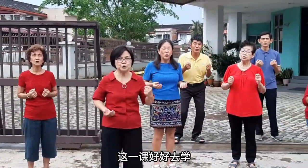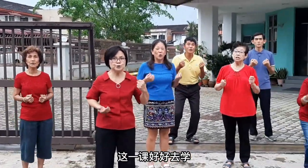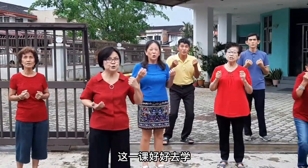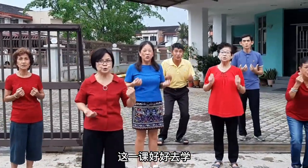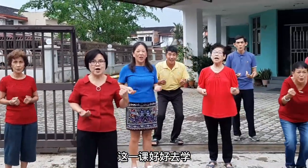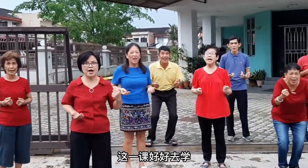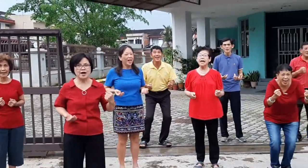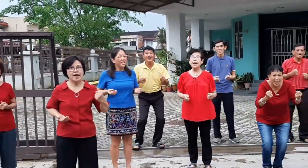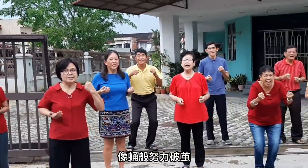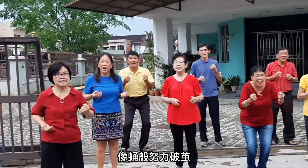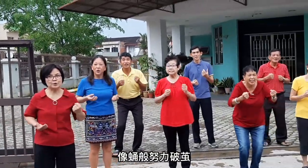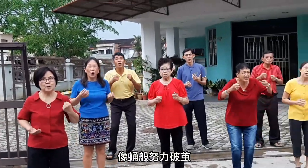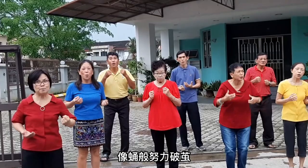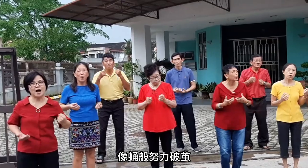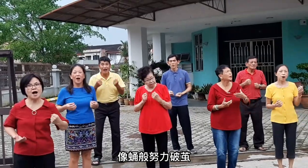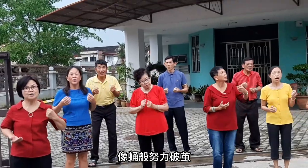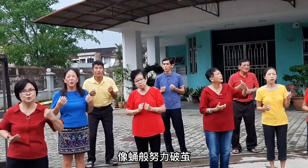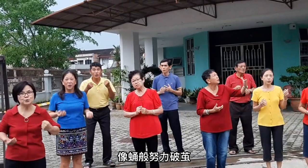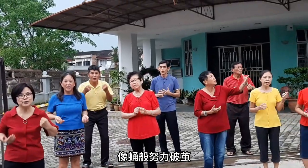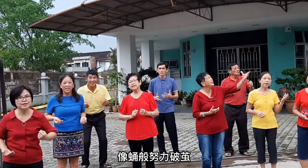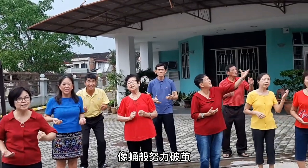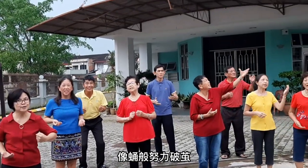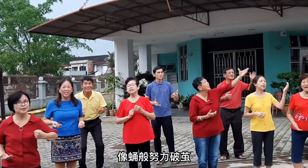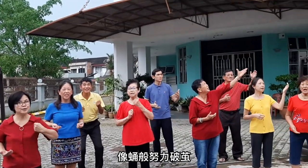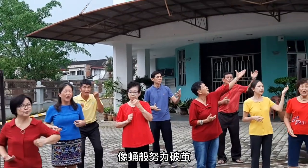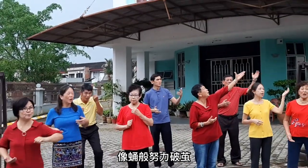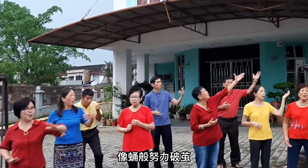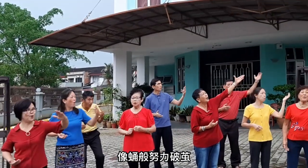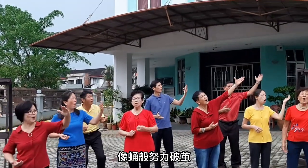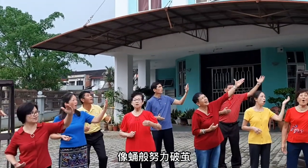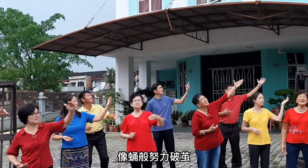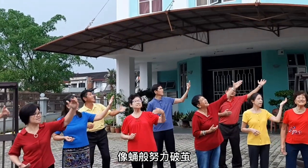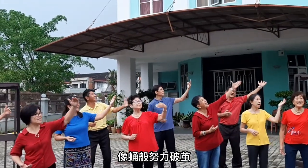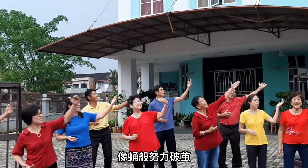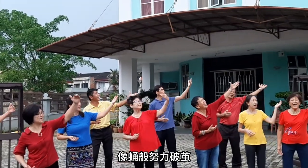学，想勇敢努力破